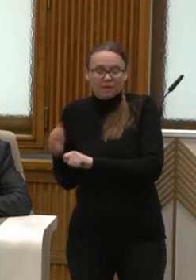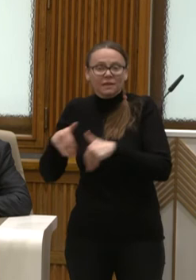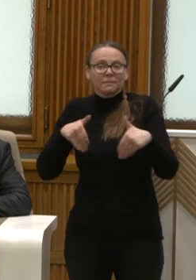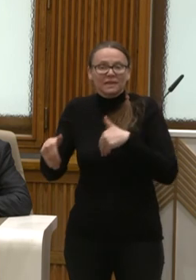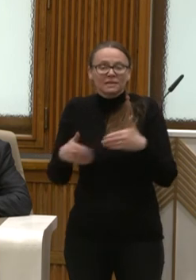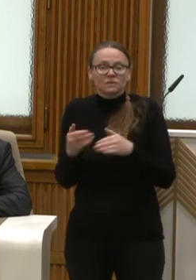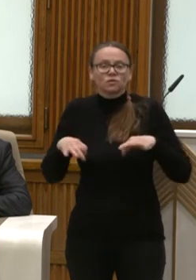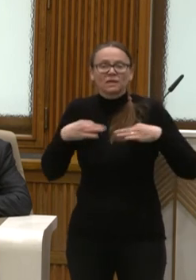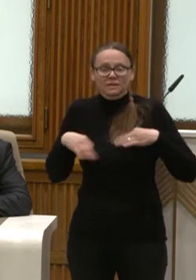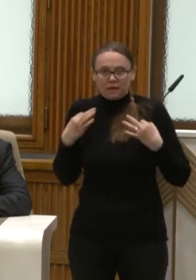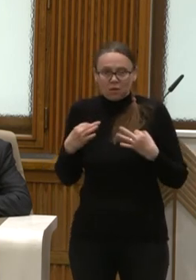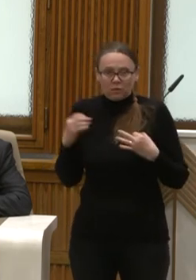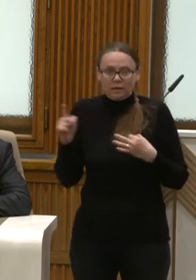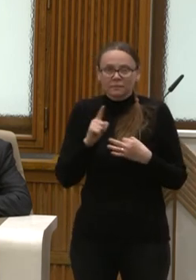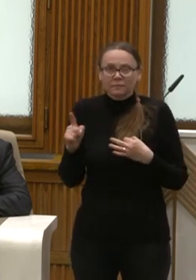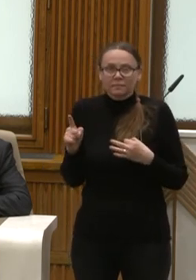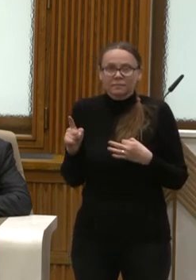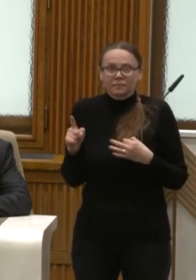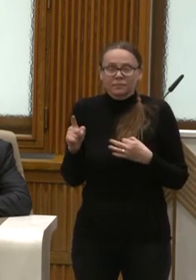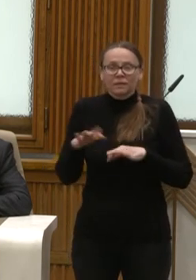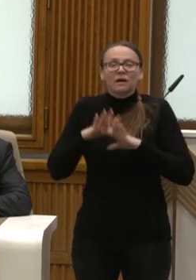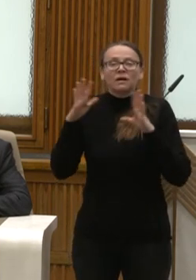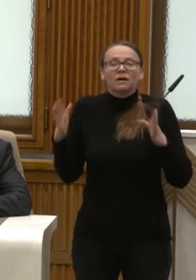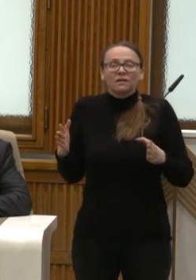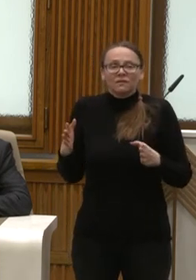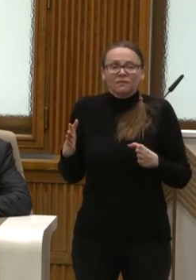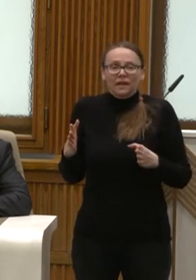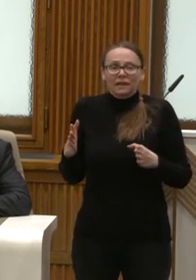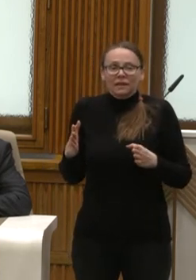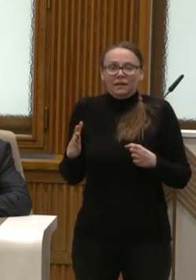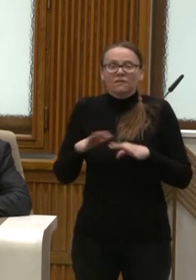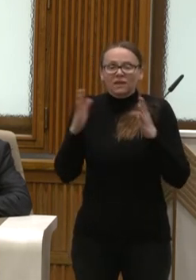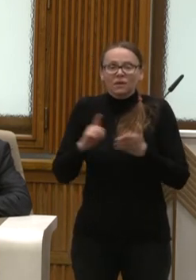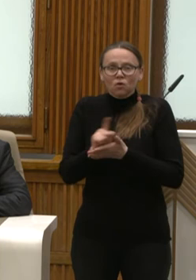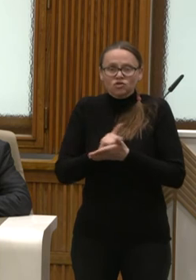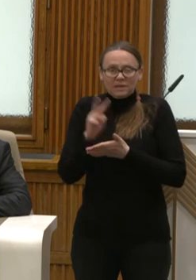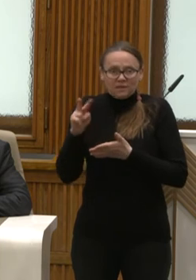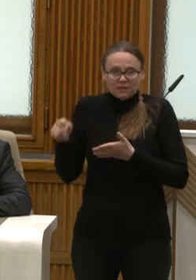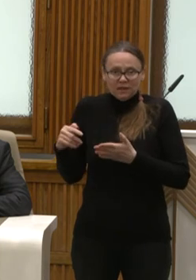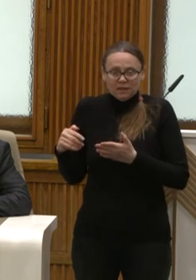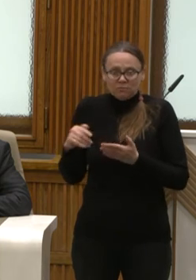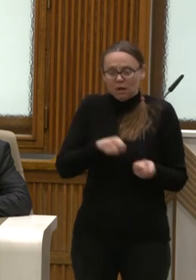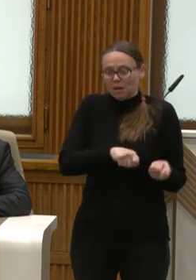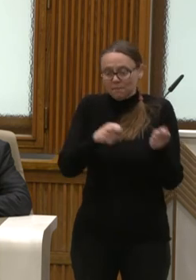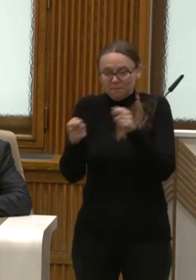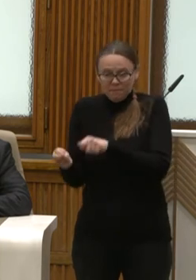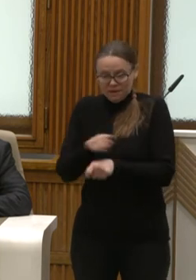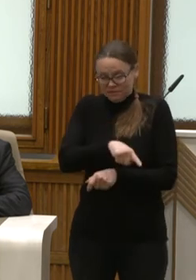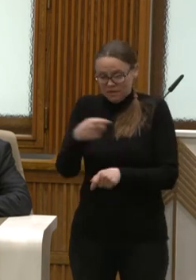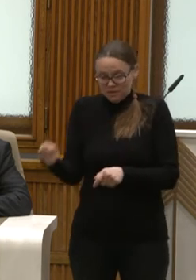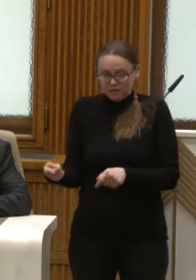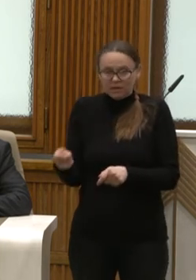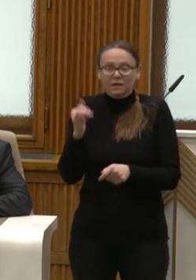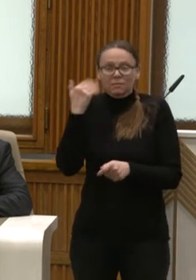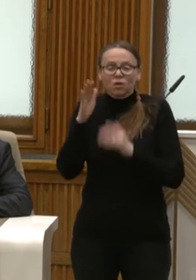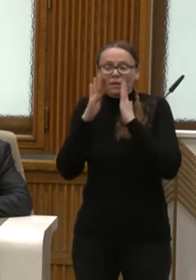za zdravje in kar velik, pa precej časa v tej primopredaji je bilo namenjenega ravno